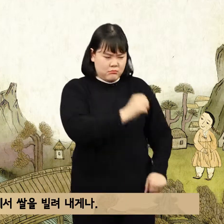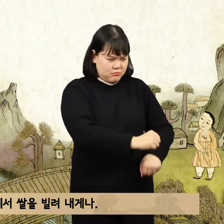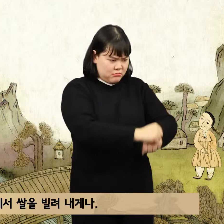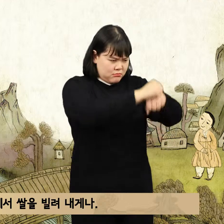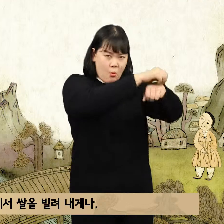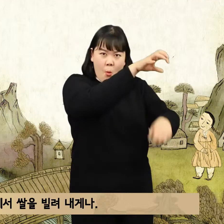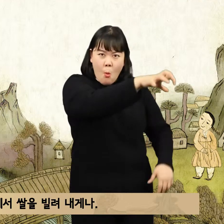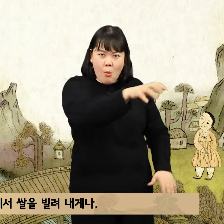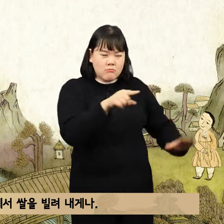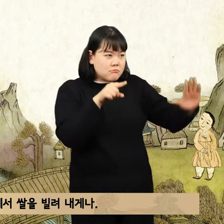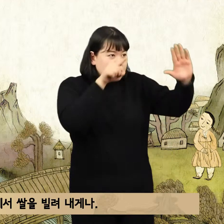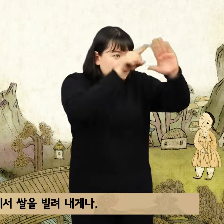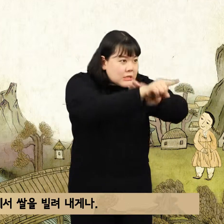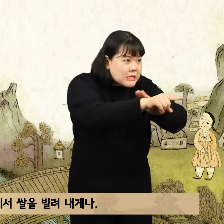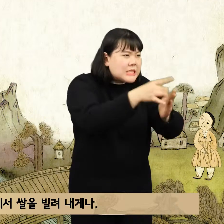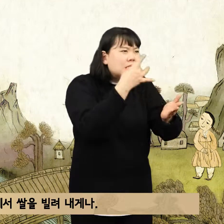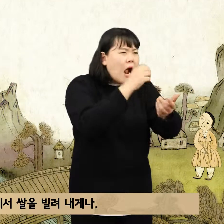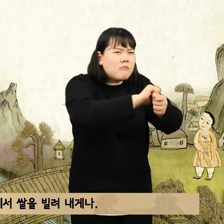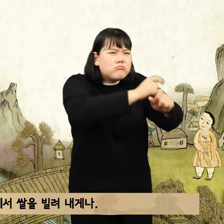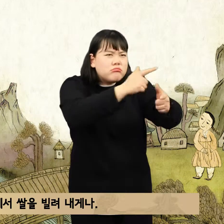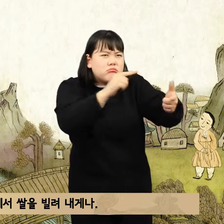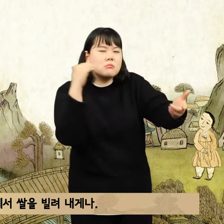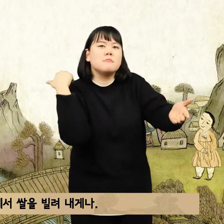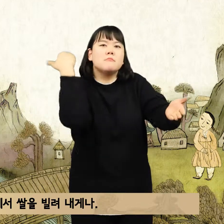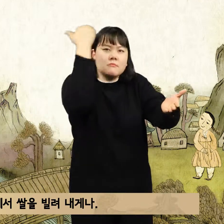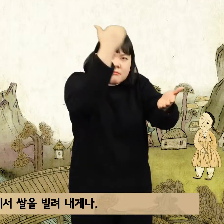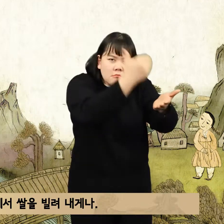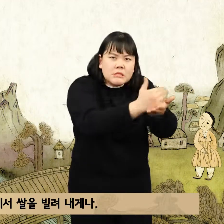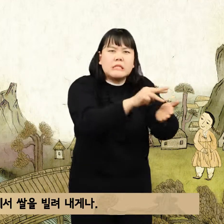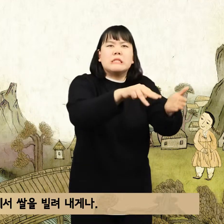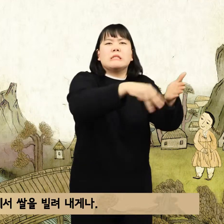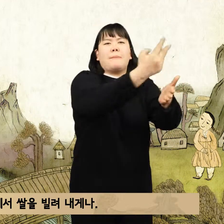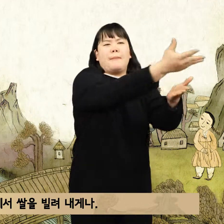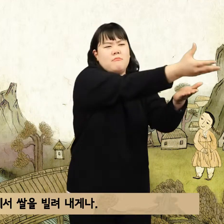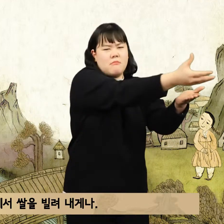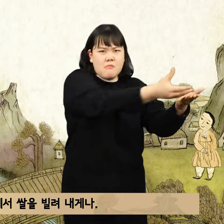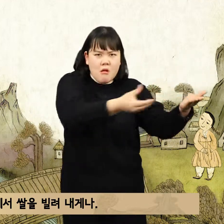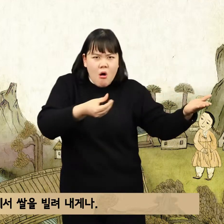덕진이 창고에서 쌀을 빌려 내게나.